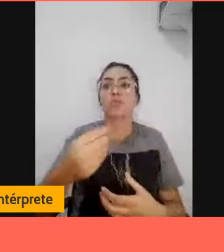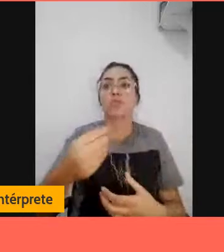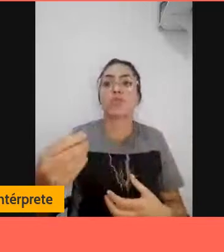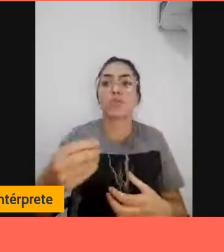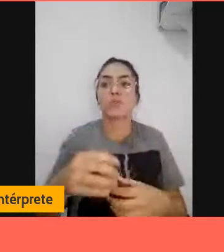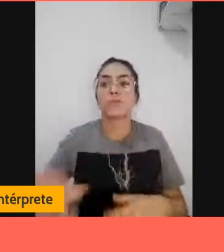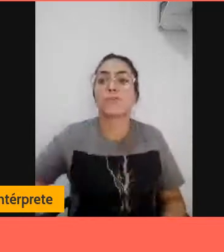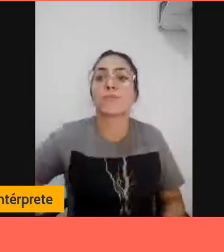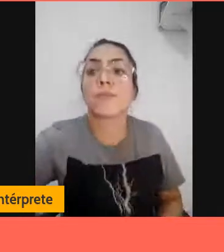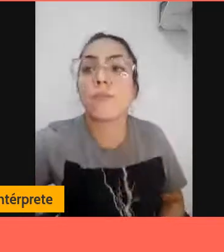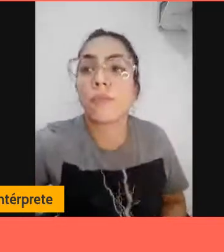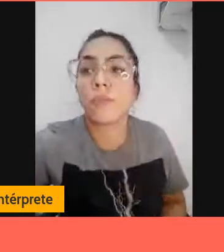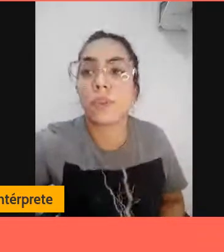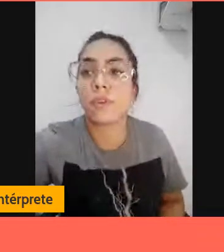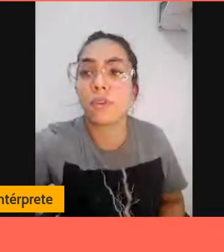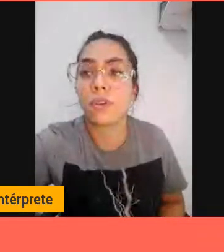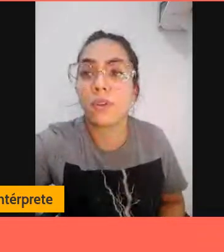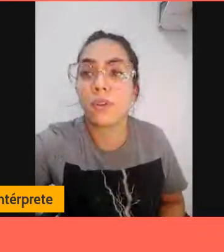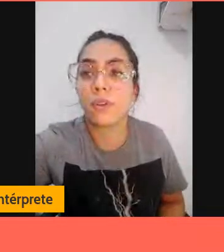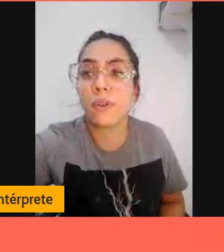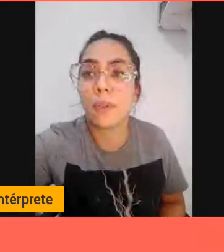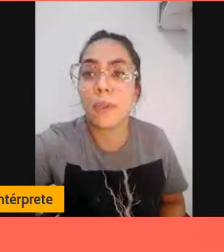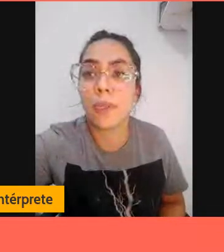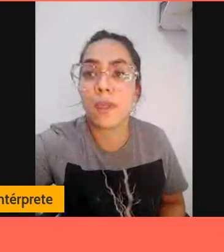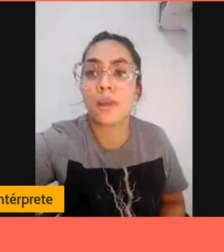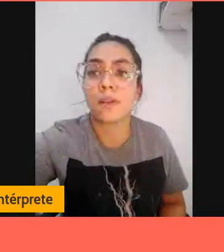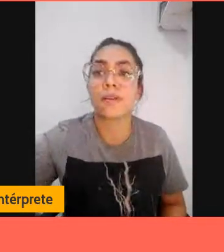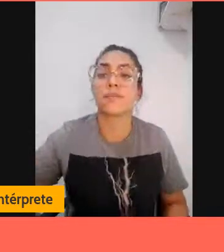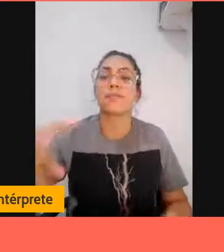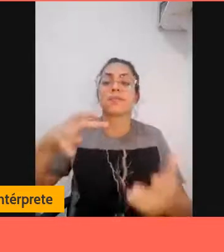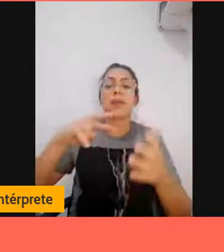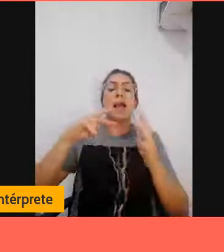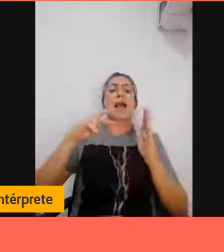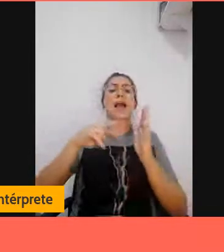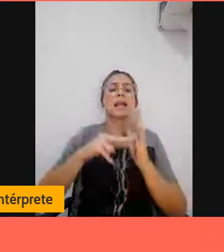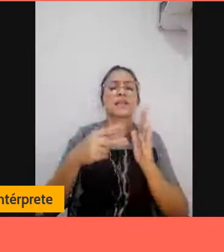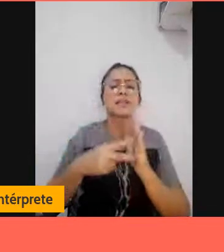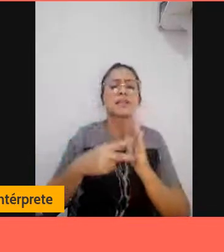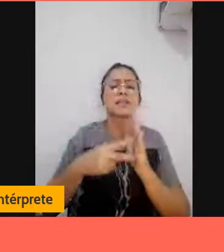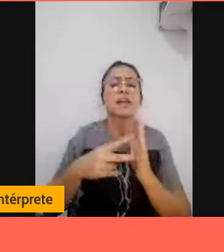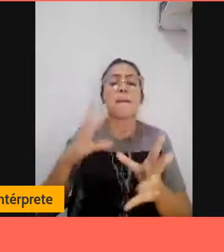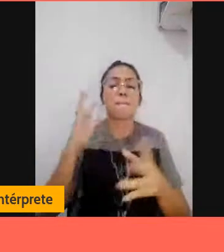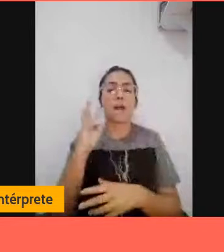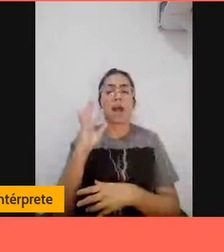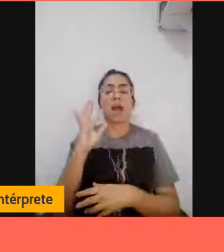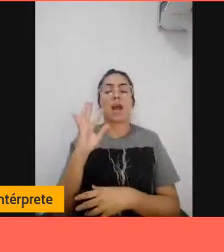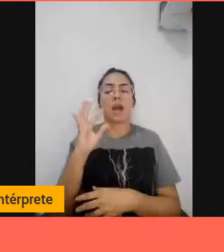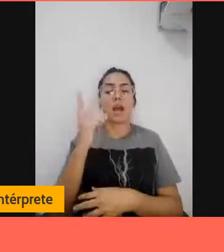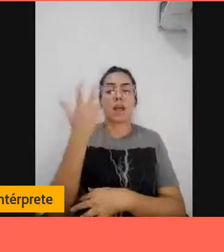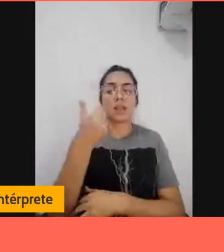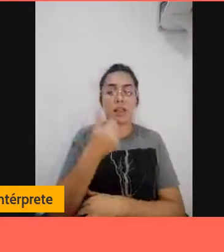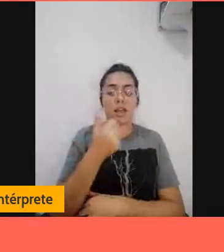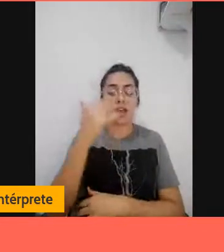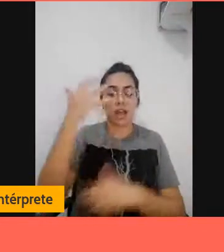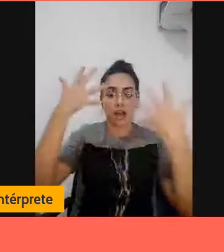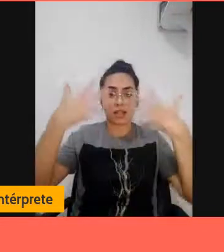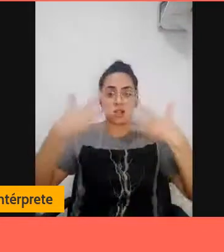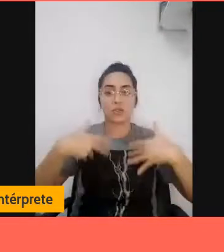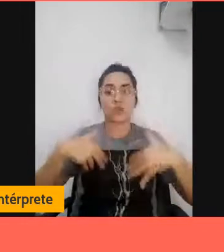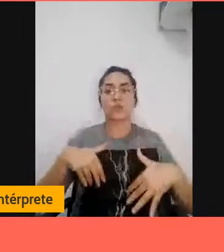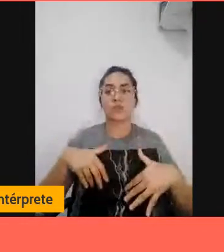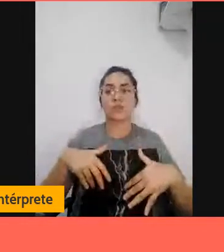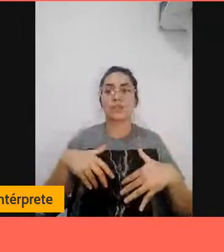da natureza e interpreta a natureza como uma externalidade